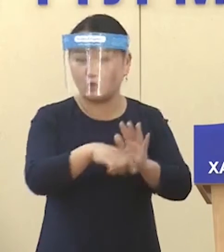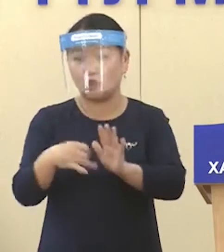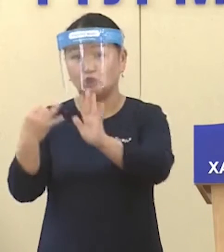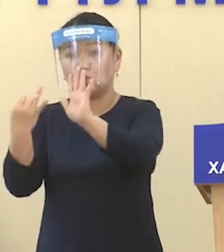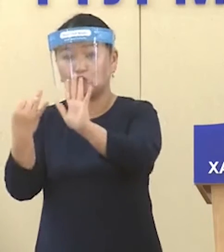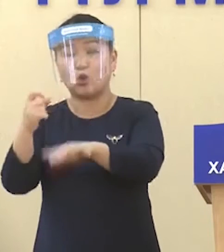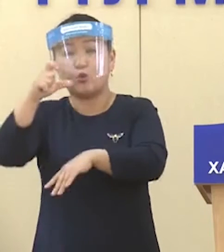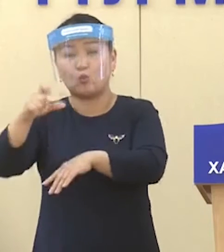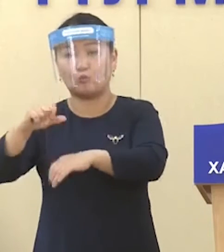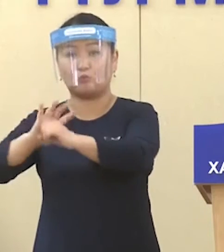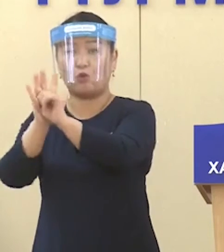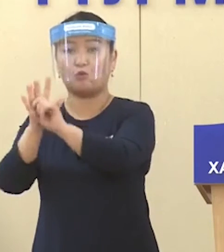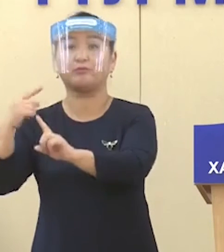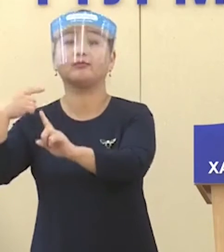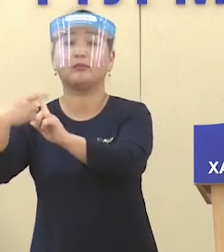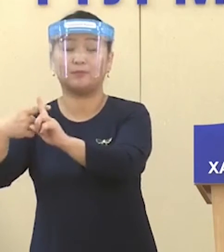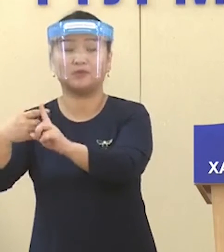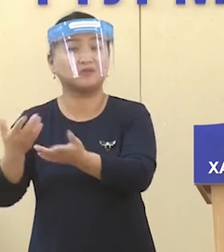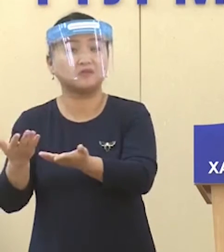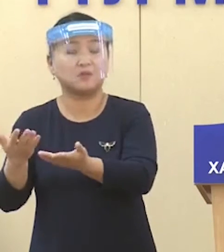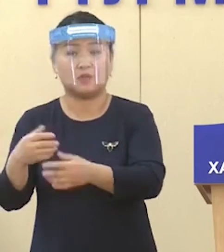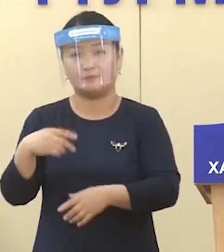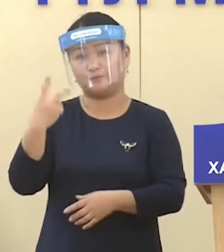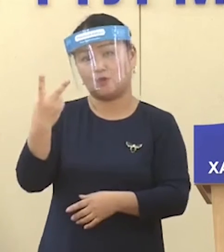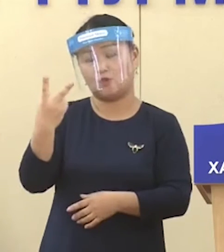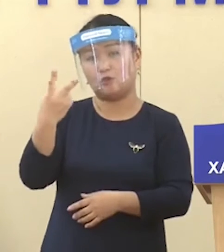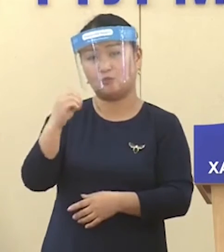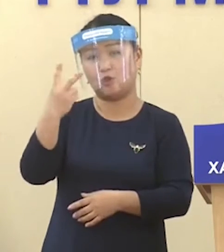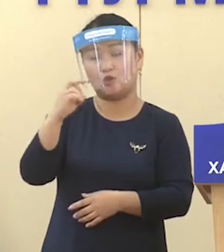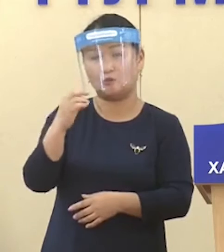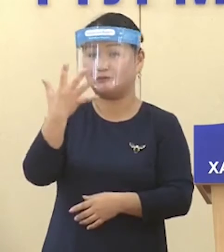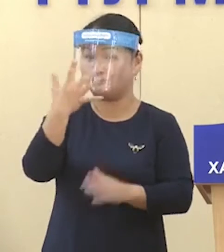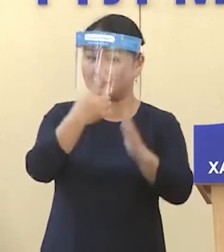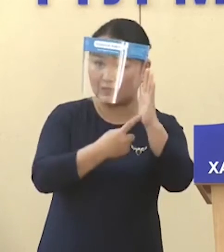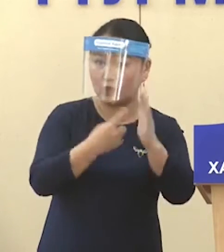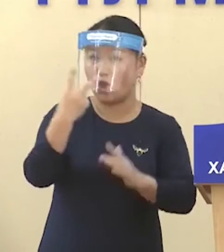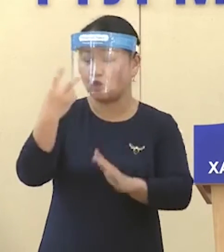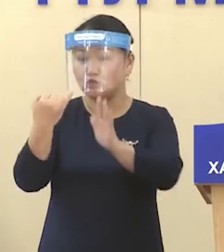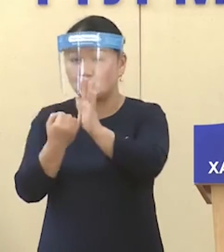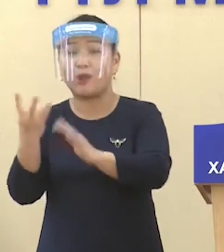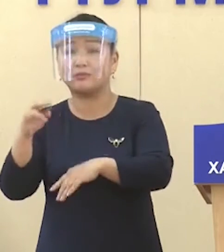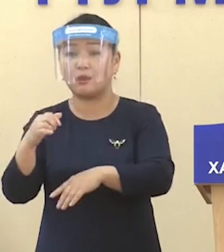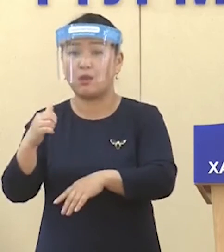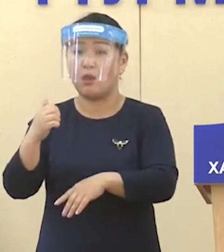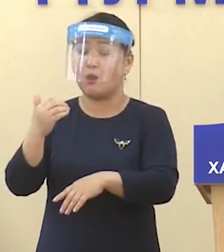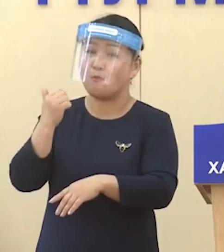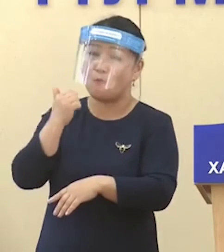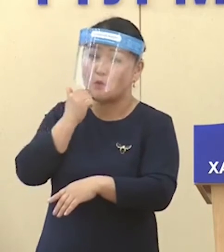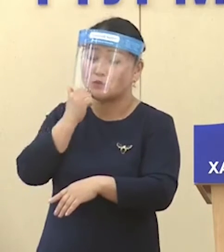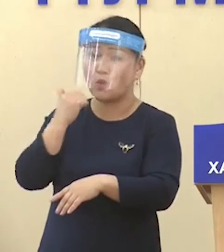хүнд коронавирус илэрлээ. Энэ дээр болохоор 2020 оны 5 сарын 26-нд Москва Улаанбаатарын